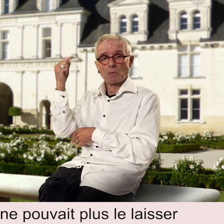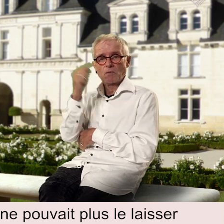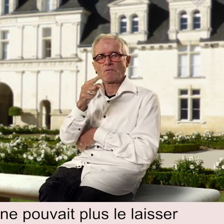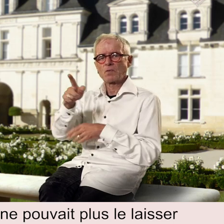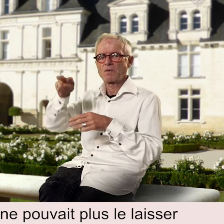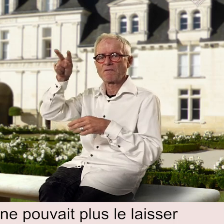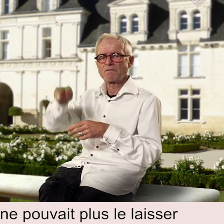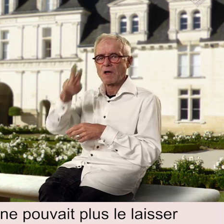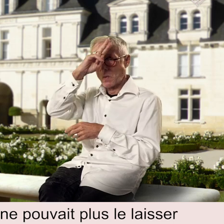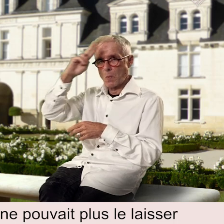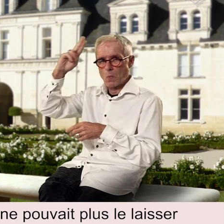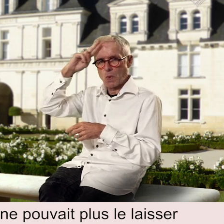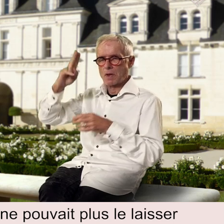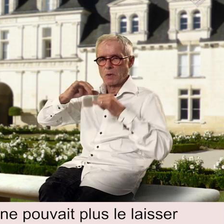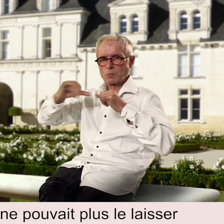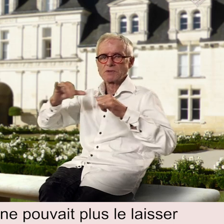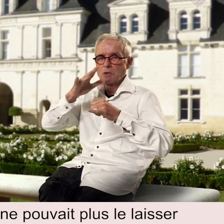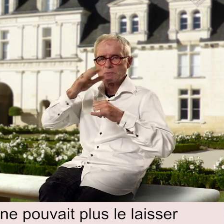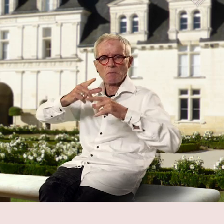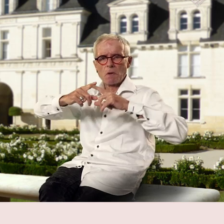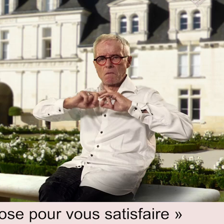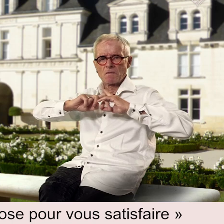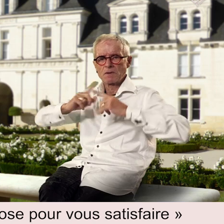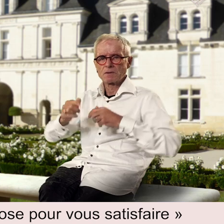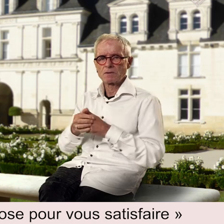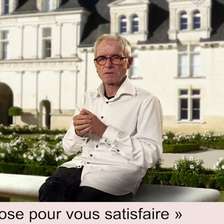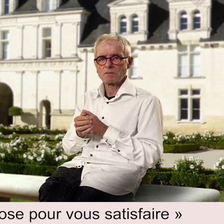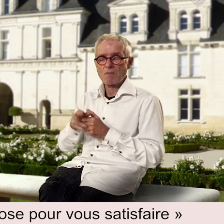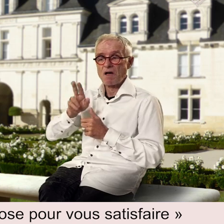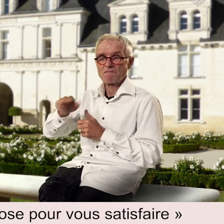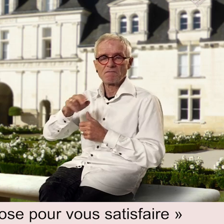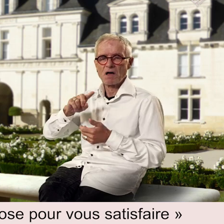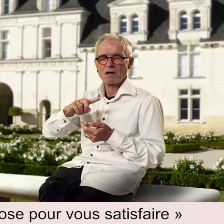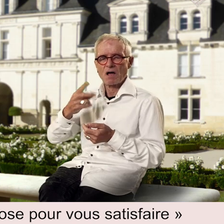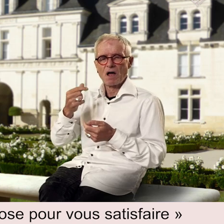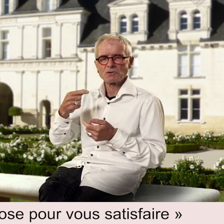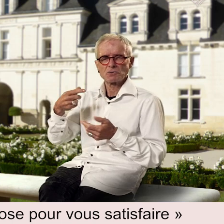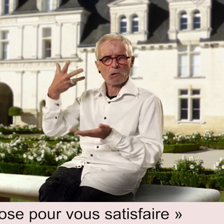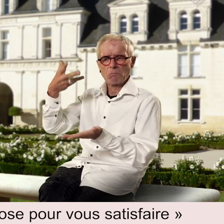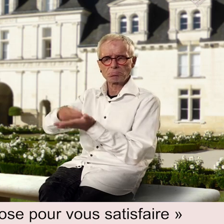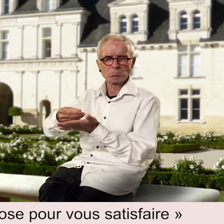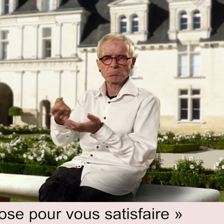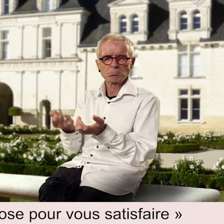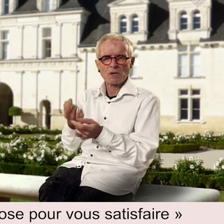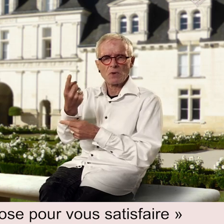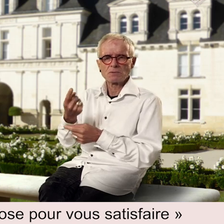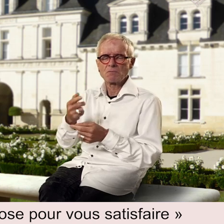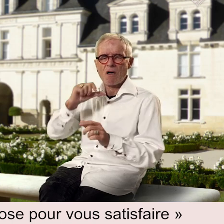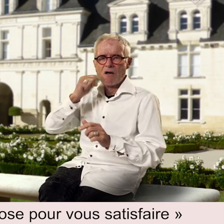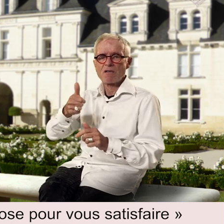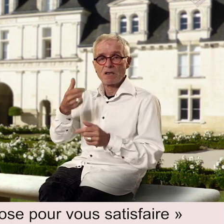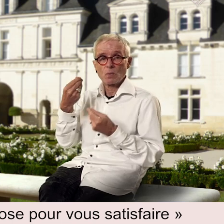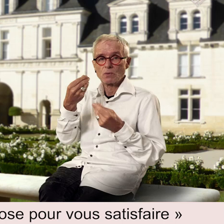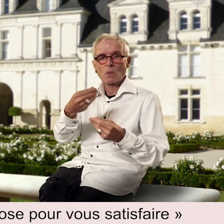la puissance royale n'aurait pu obtenir de moi. Il m'en coûtera ma fortune. Mais c'est peu de choses pour vous